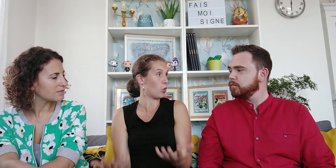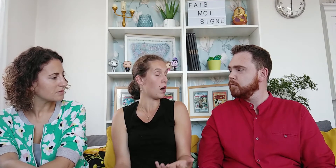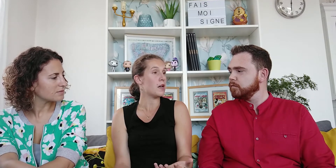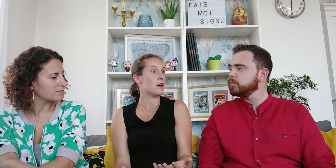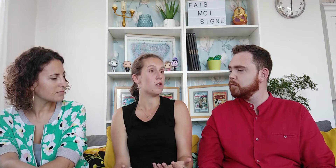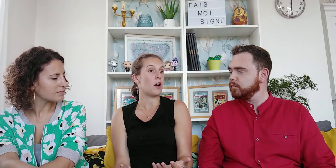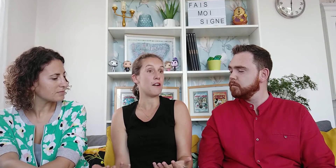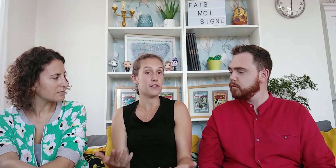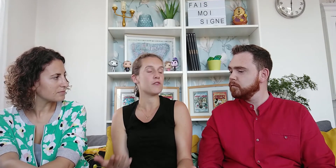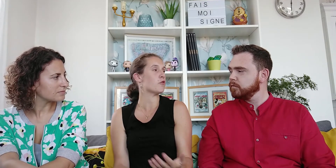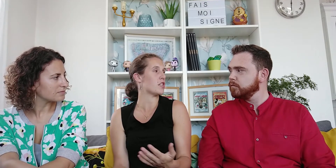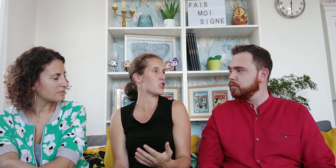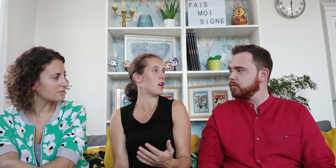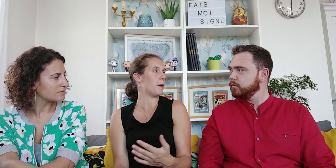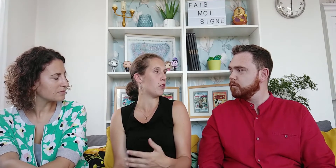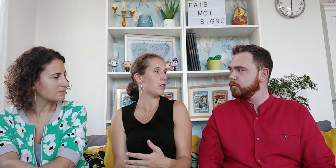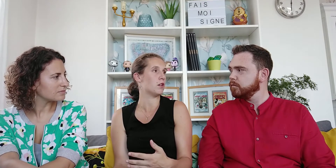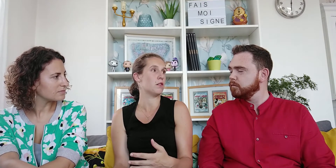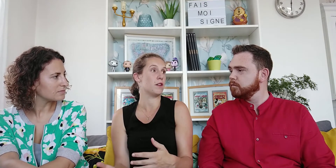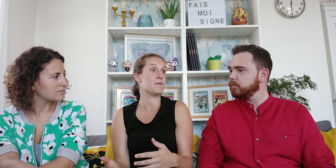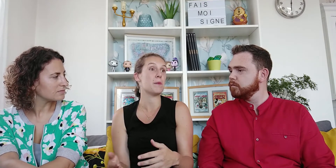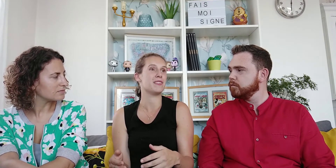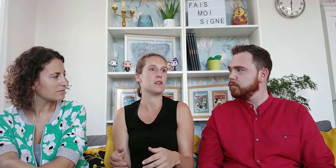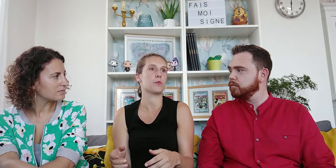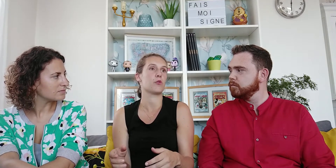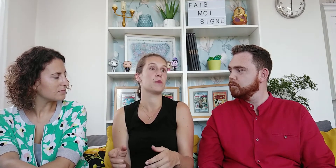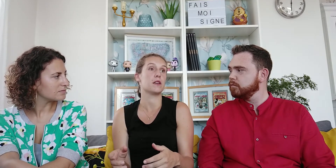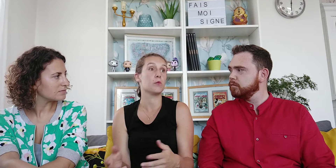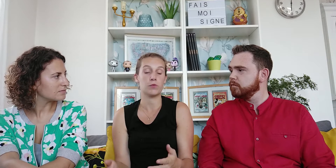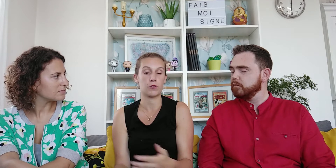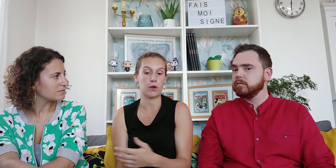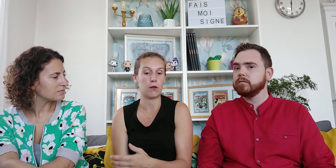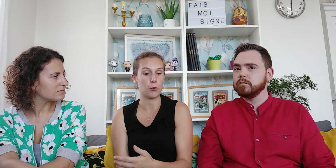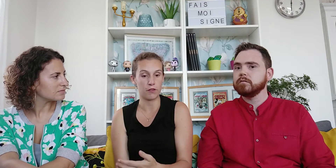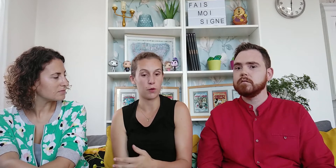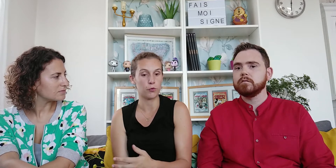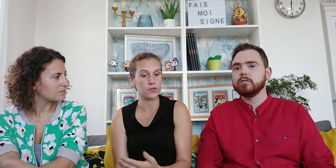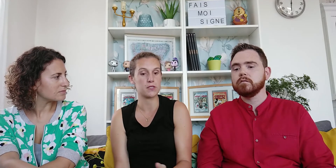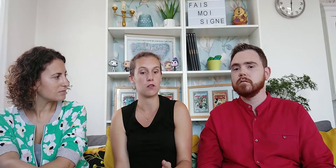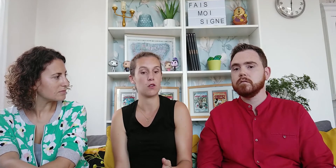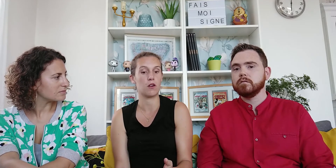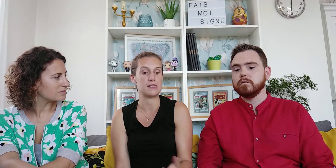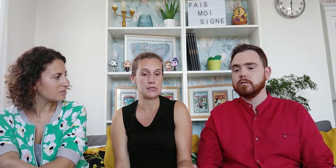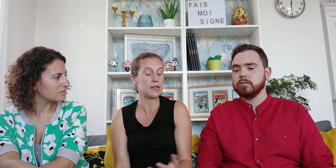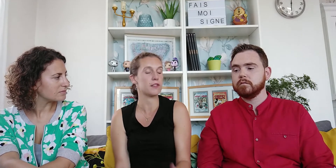toi avant d'avoir l'usage de la parole et même des premiers mots, puisque moi la première fois que mon fils a signé, il avait 3